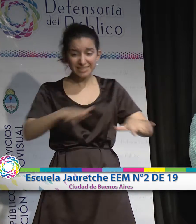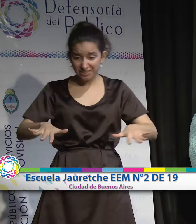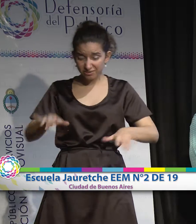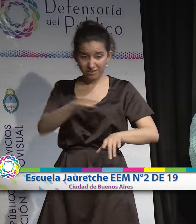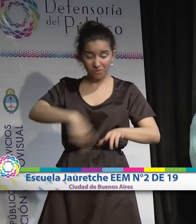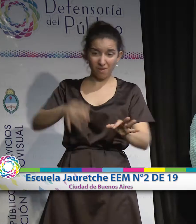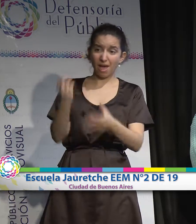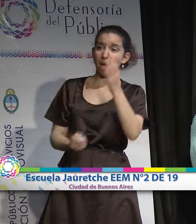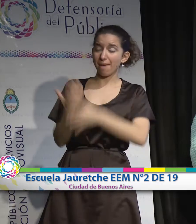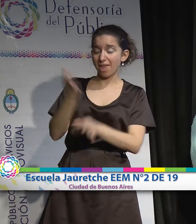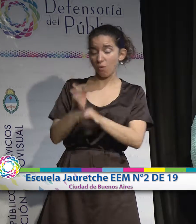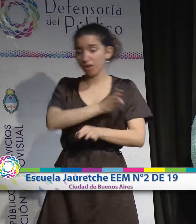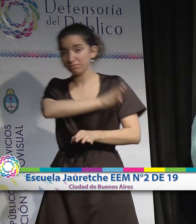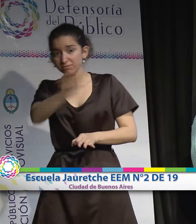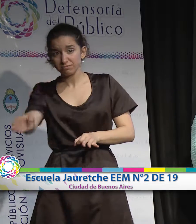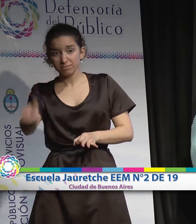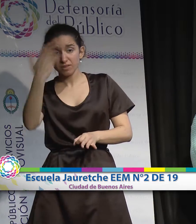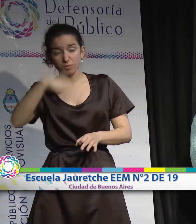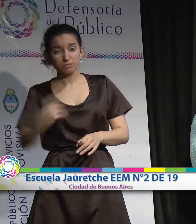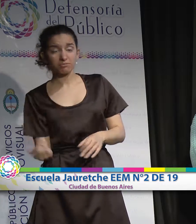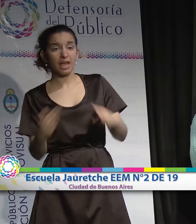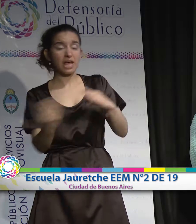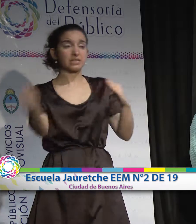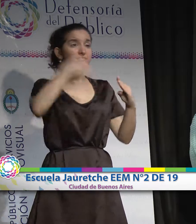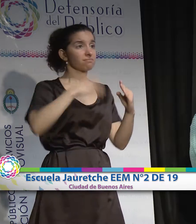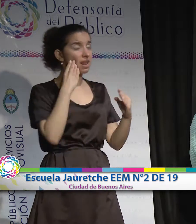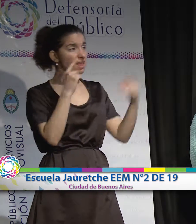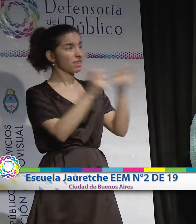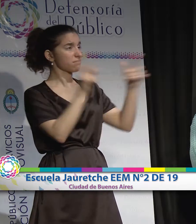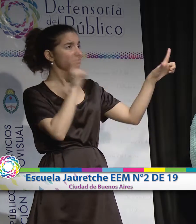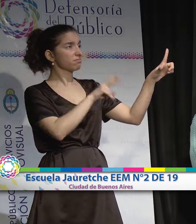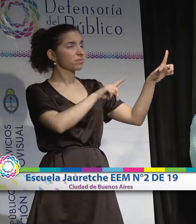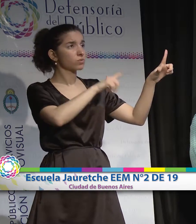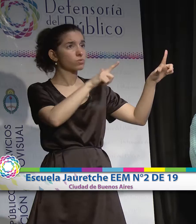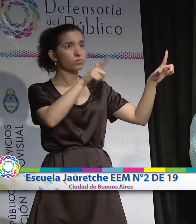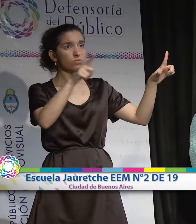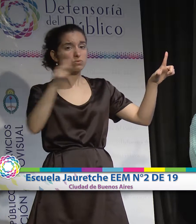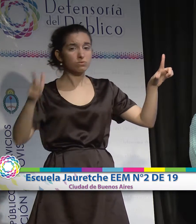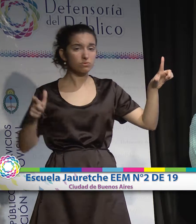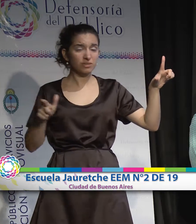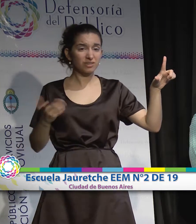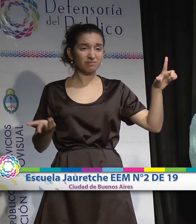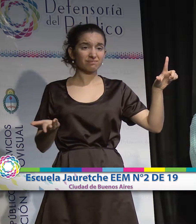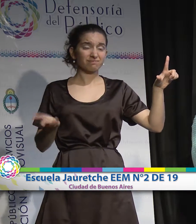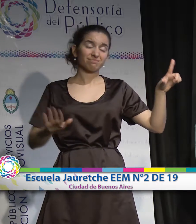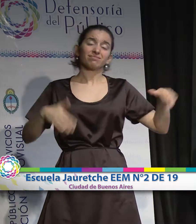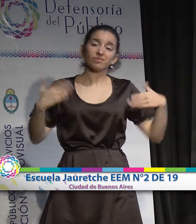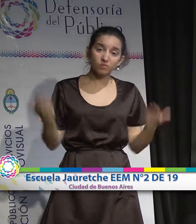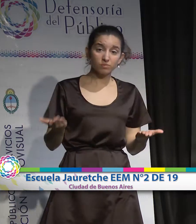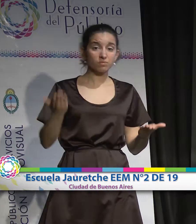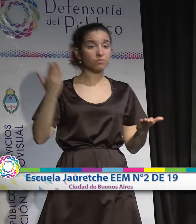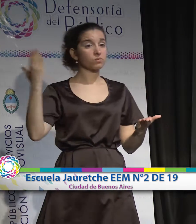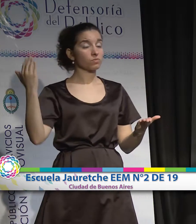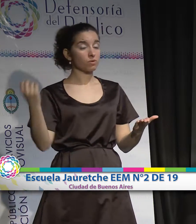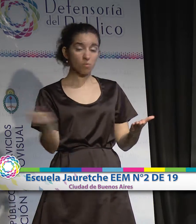a la mañana y a la tarde cuando llegan no hay programas donde ellos puedan mirar, sino que también queríamos ver que